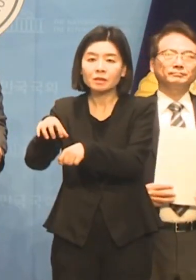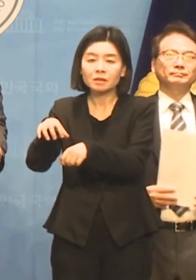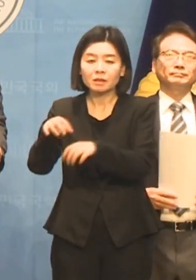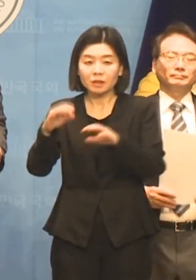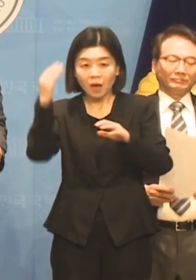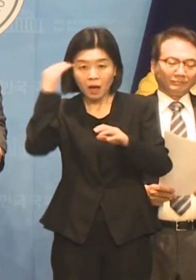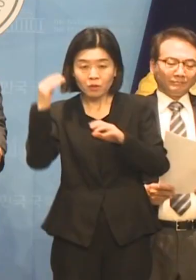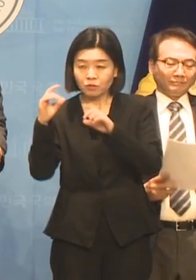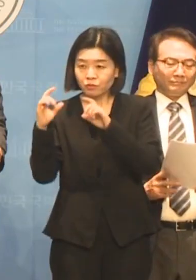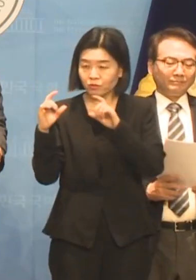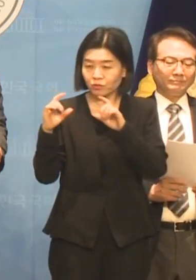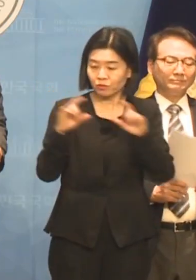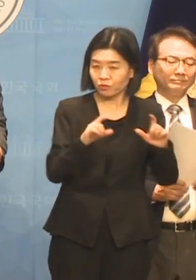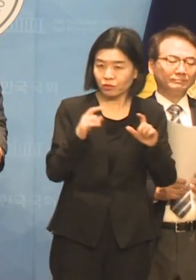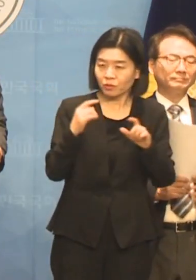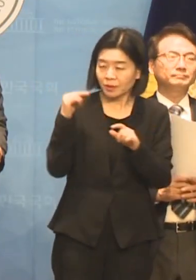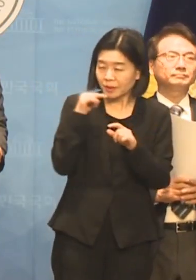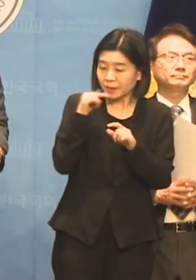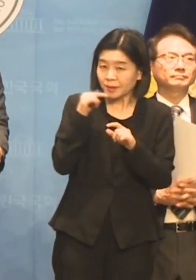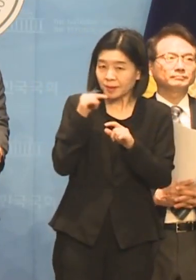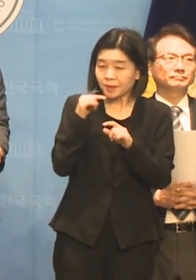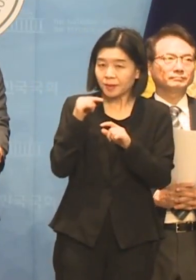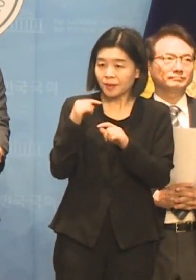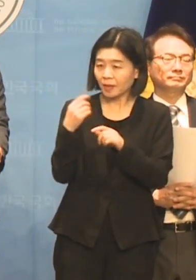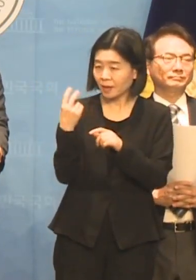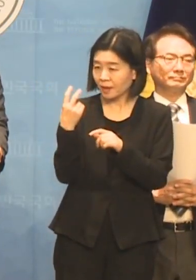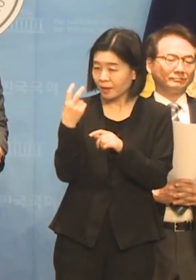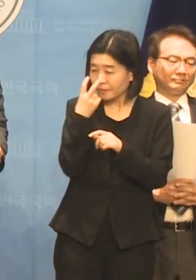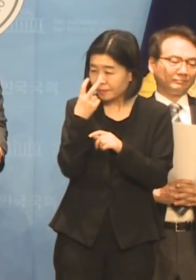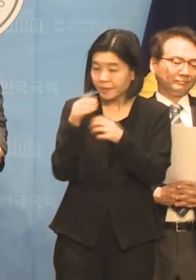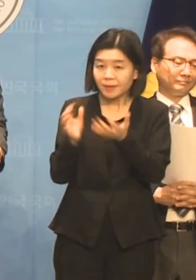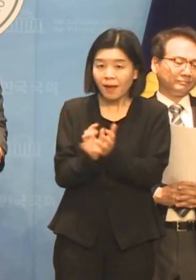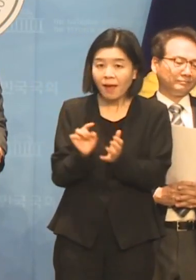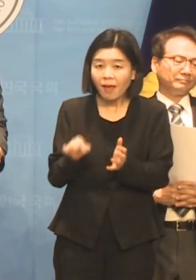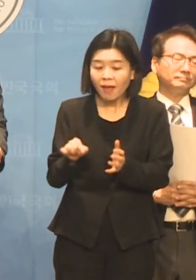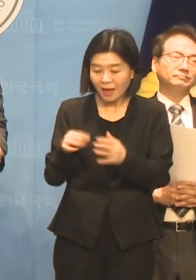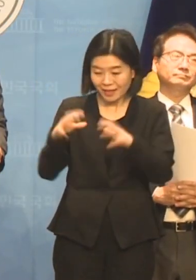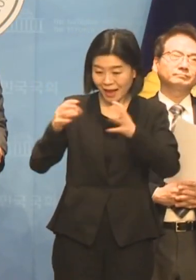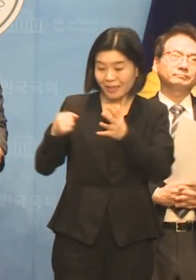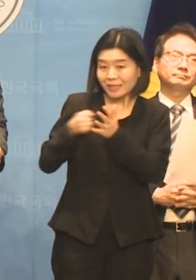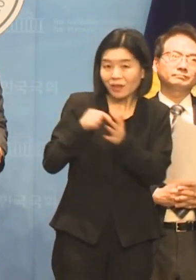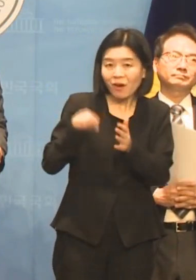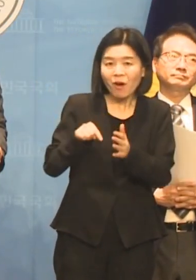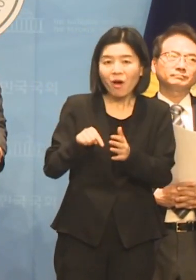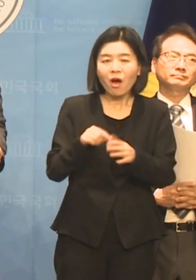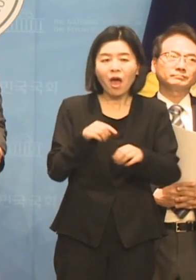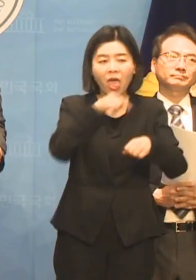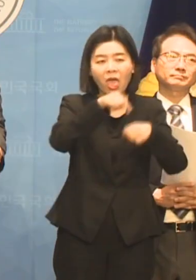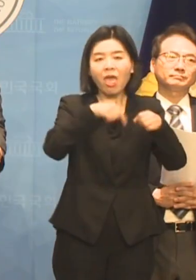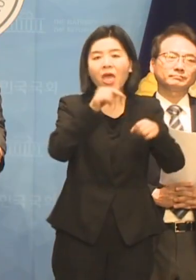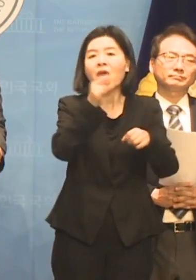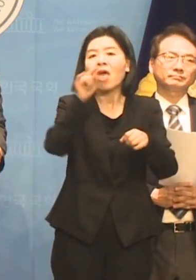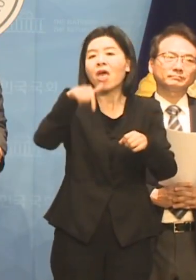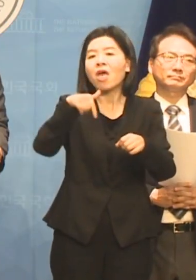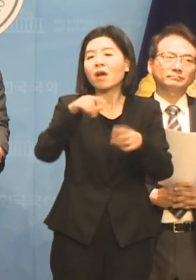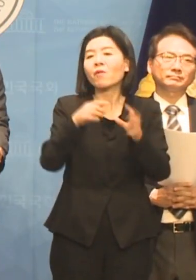국가 지정이 핵무장론 때문이 아닌 원전 시장 견제로 추측된다며 황당한 소리를 합니다.